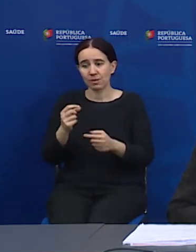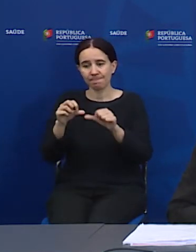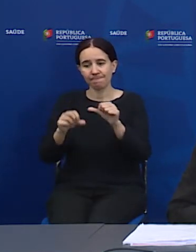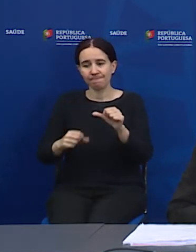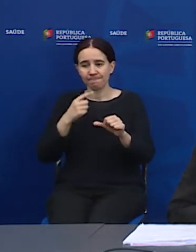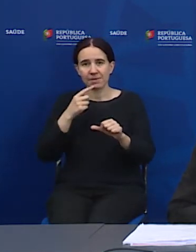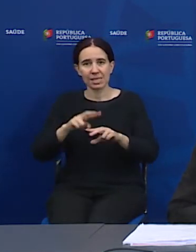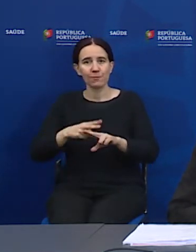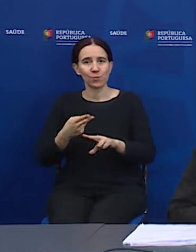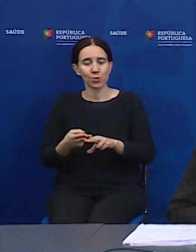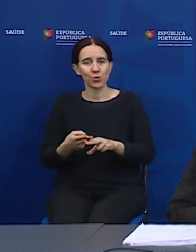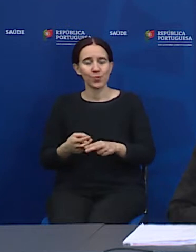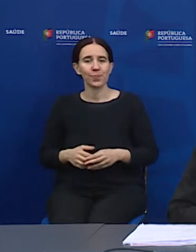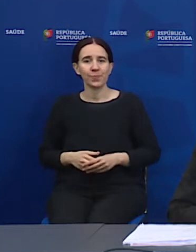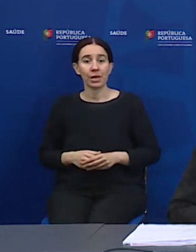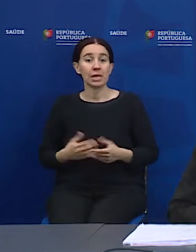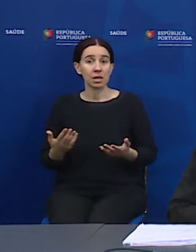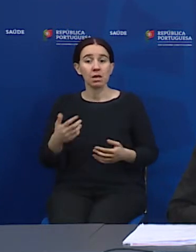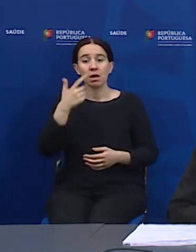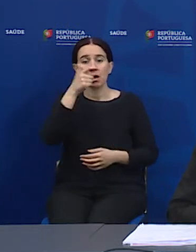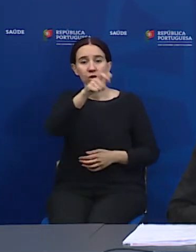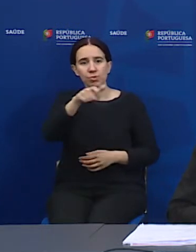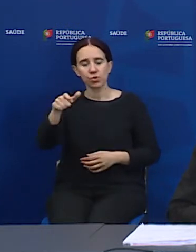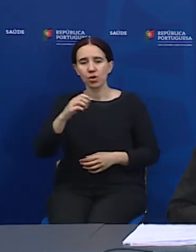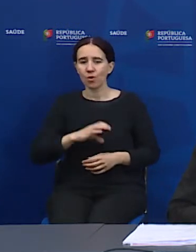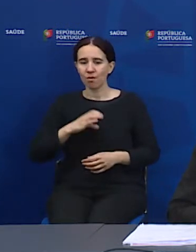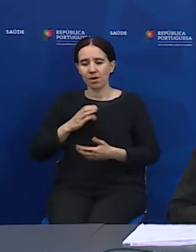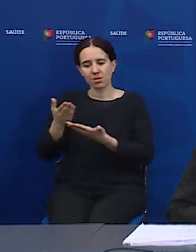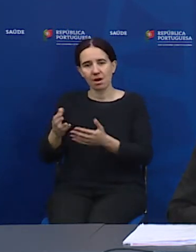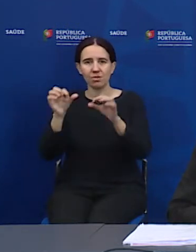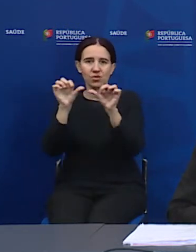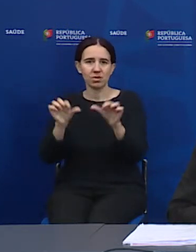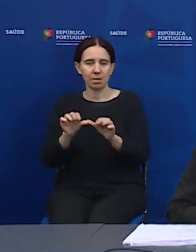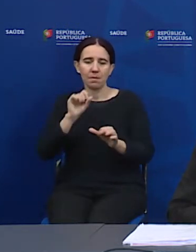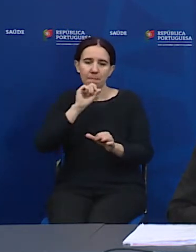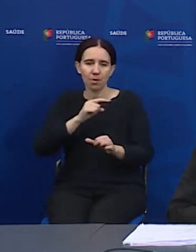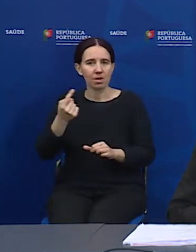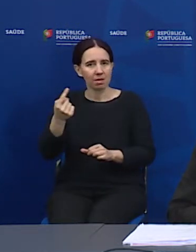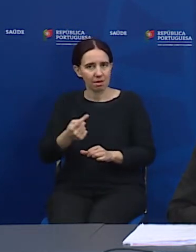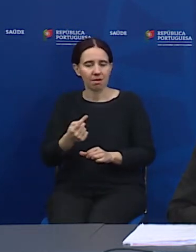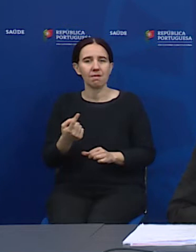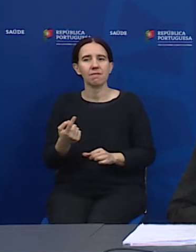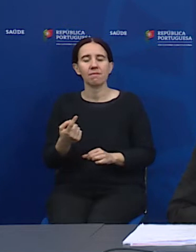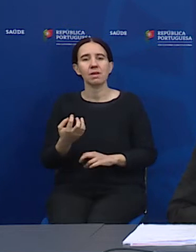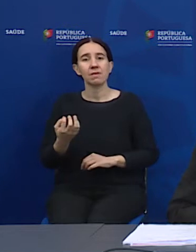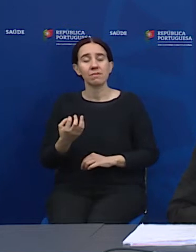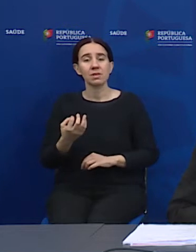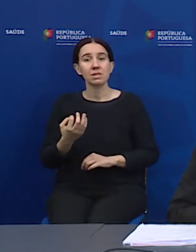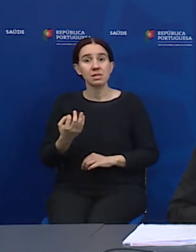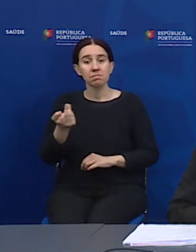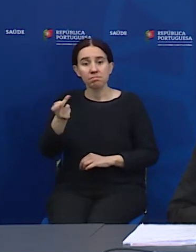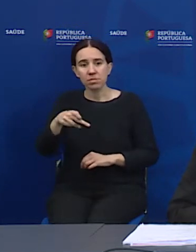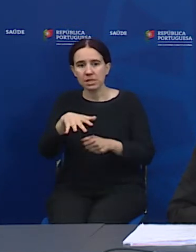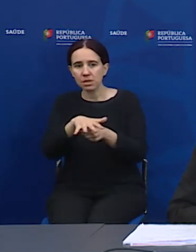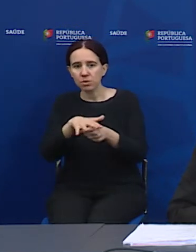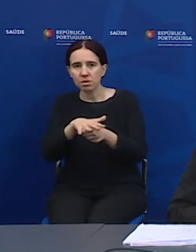as suas palavras que as pessoas podem ter confiança no sistema podem e devem e sempre que tiver